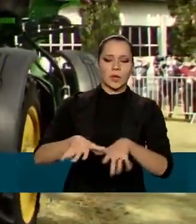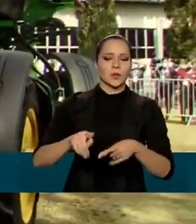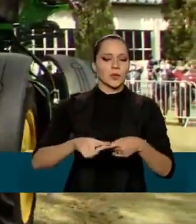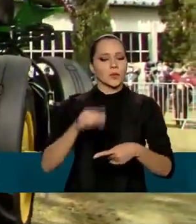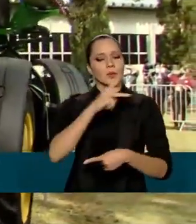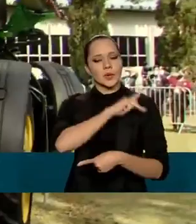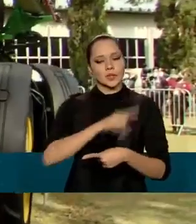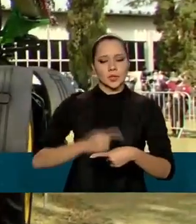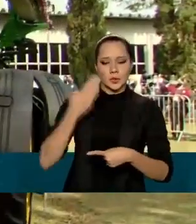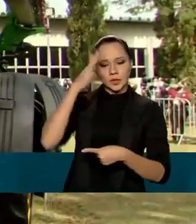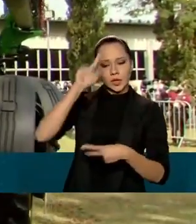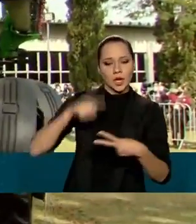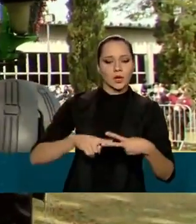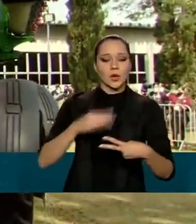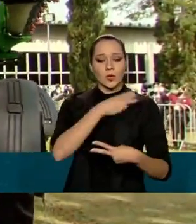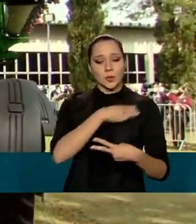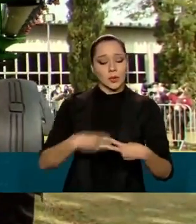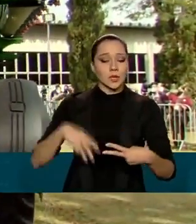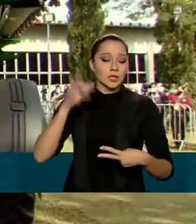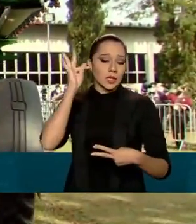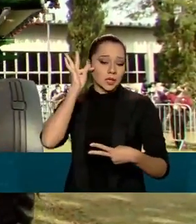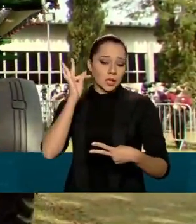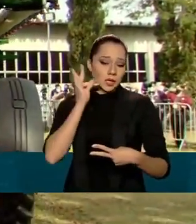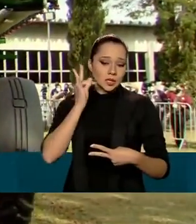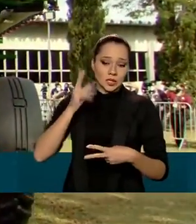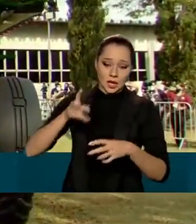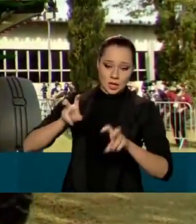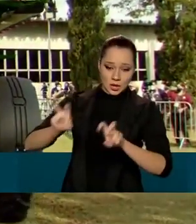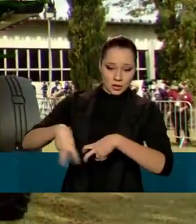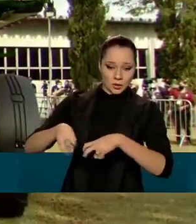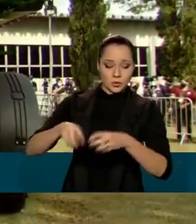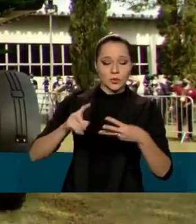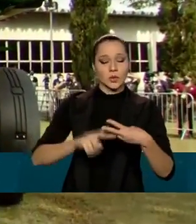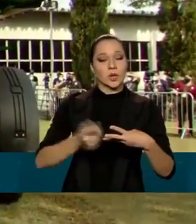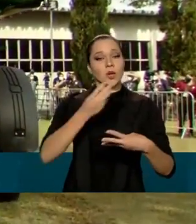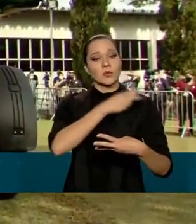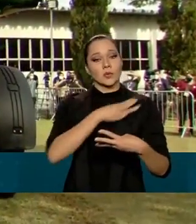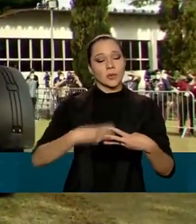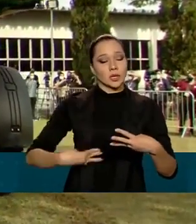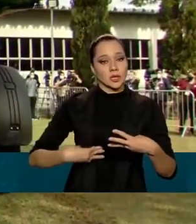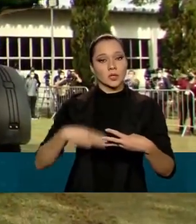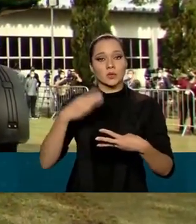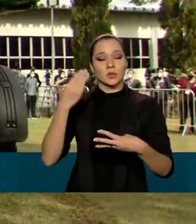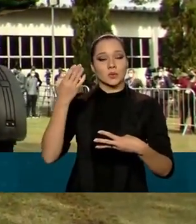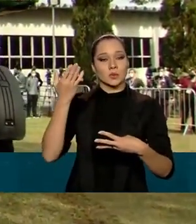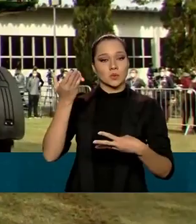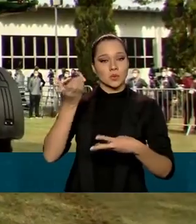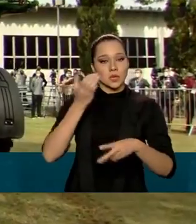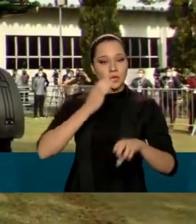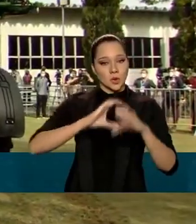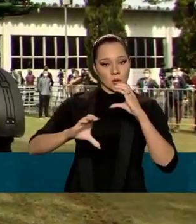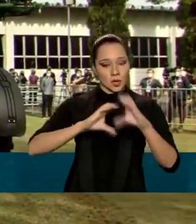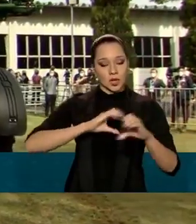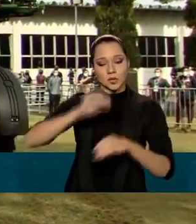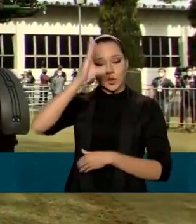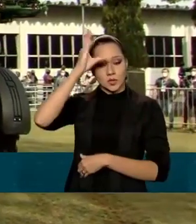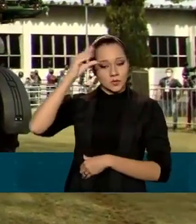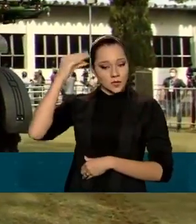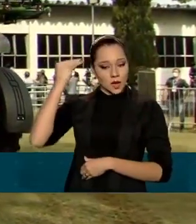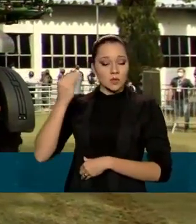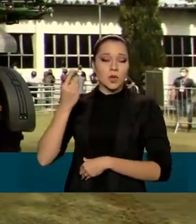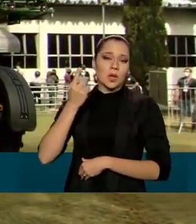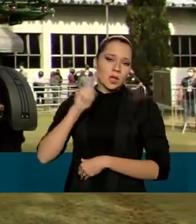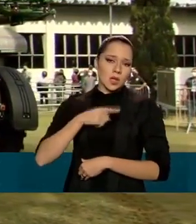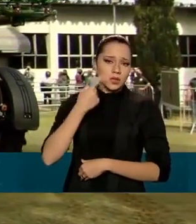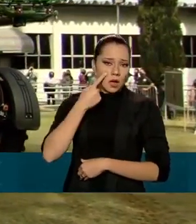e também o ministro das Comunicações. Eles acompanham a demonstração desse equipamento,